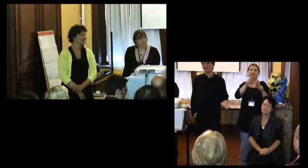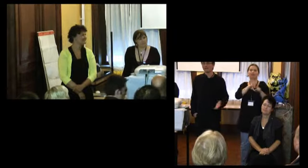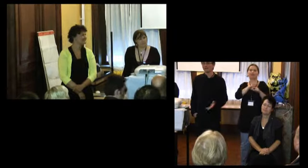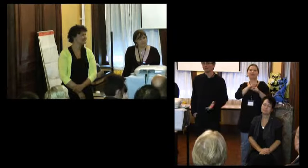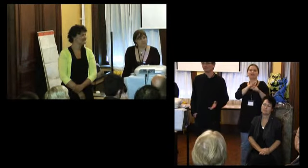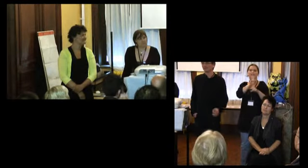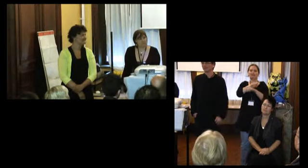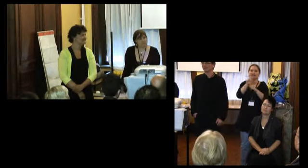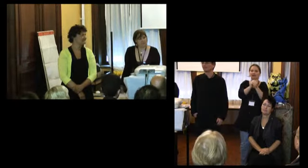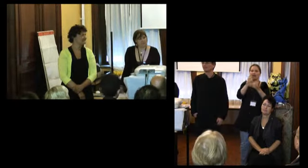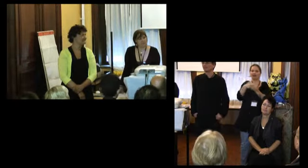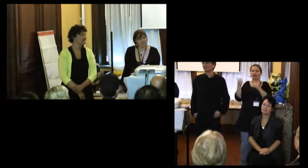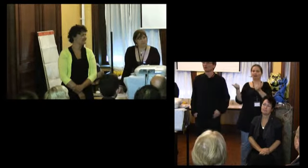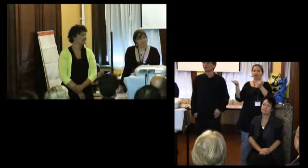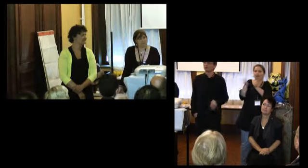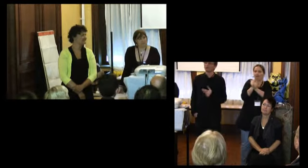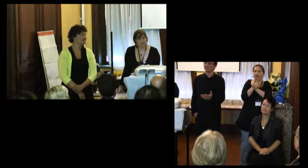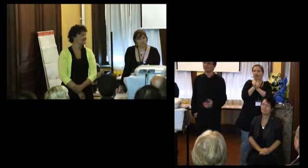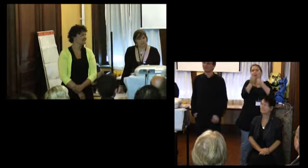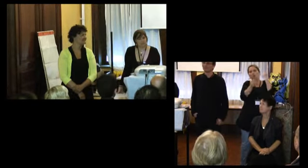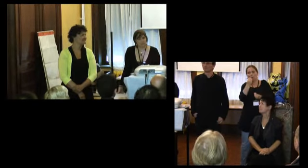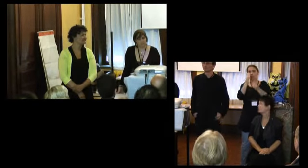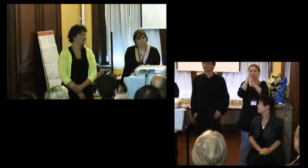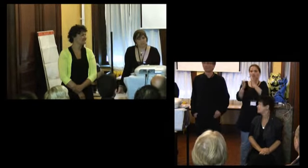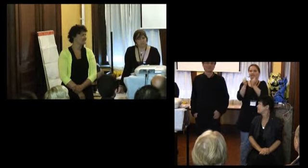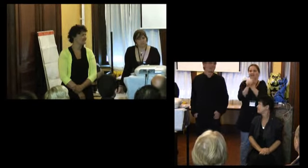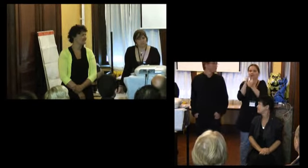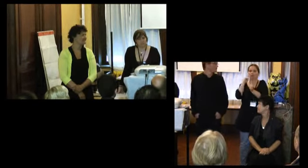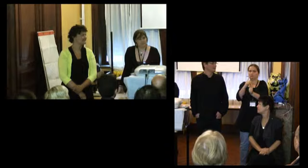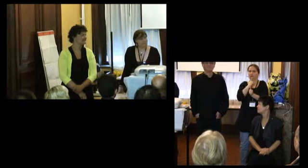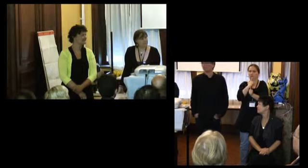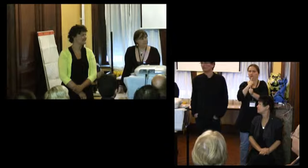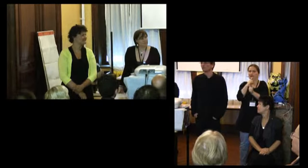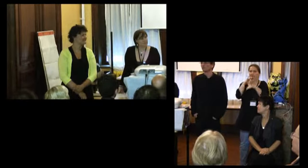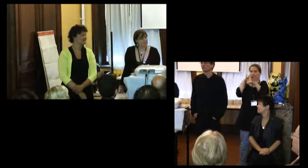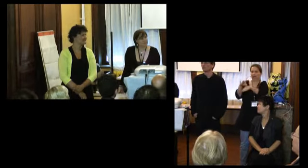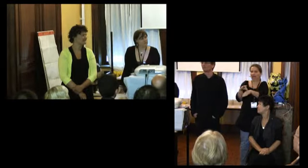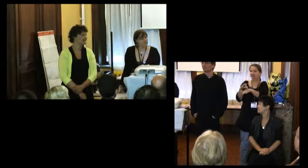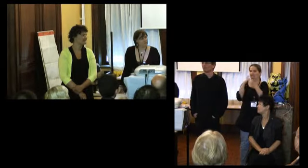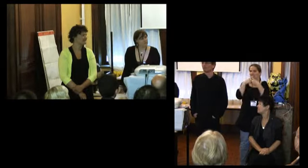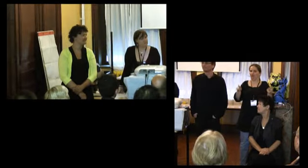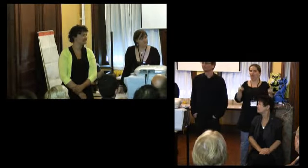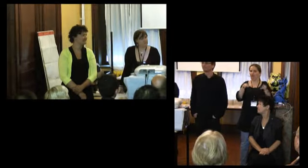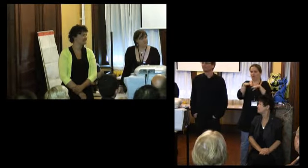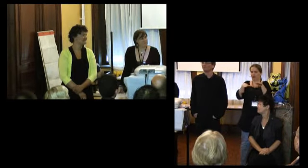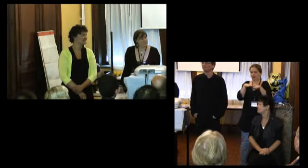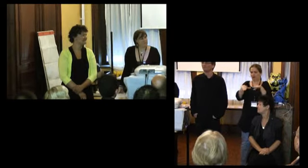visites avec une interprète ou de travailler directement avec une personne